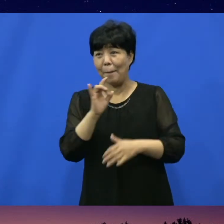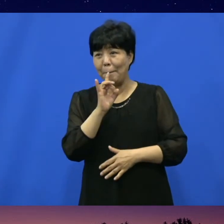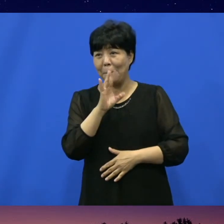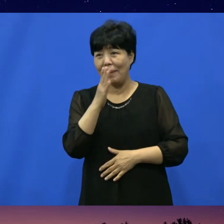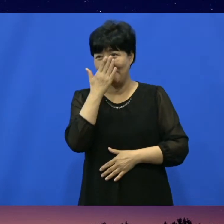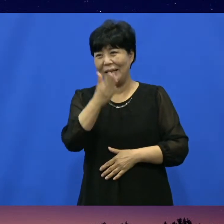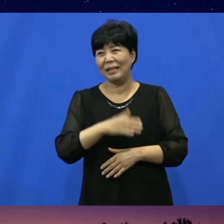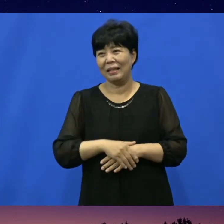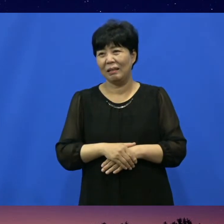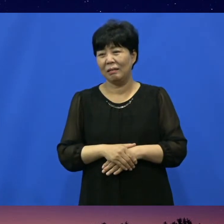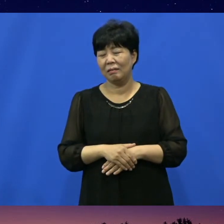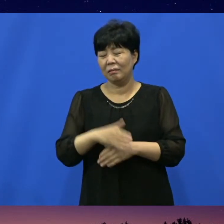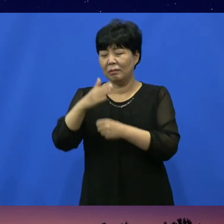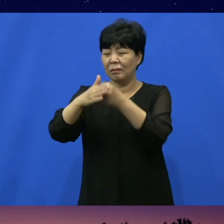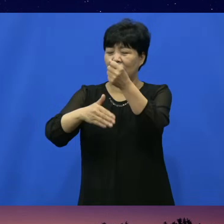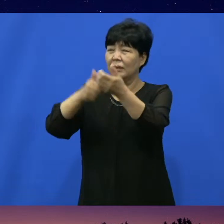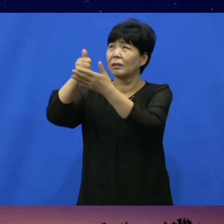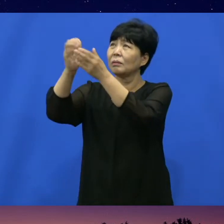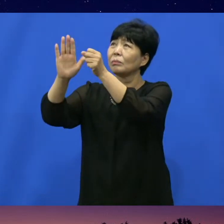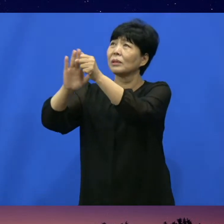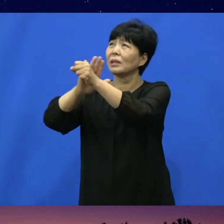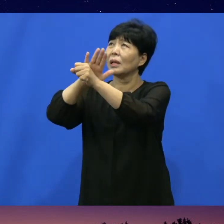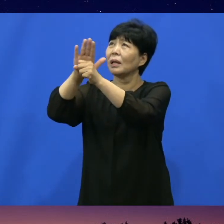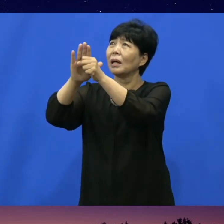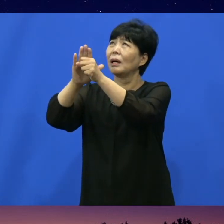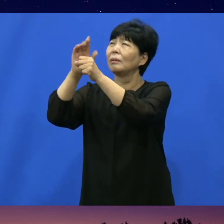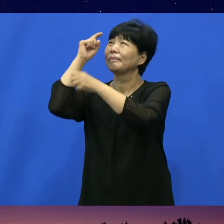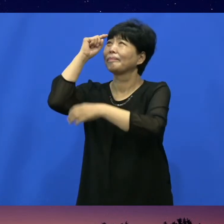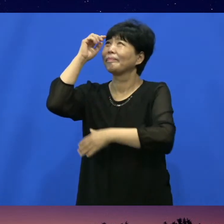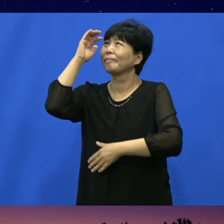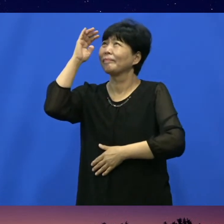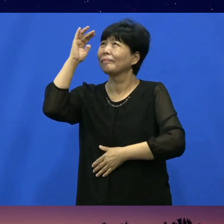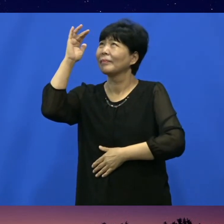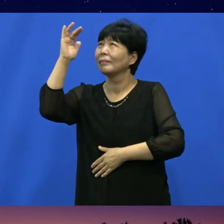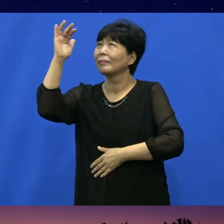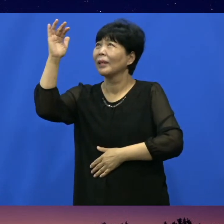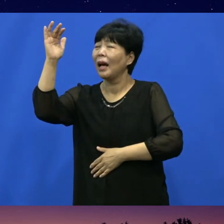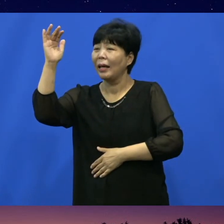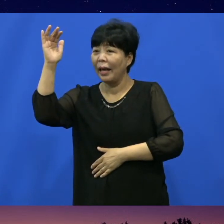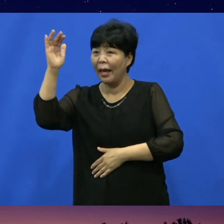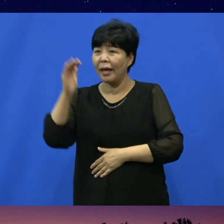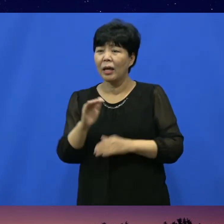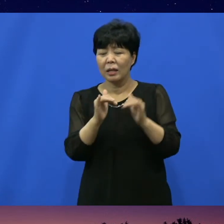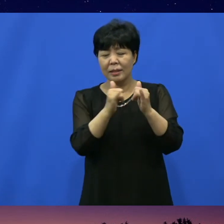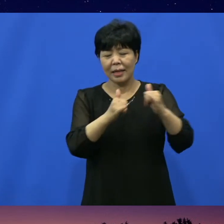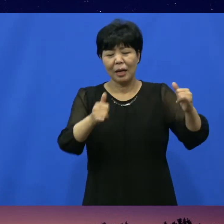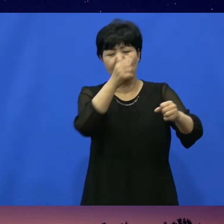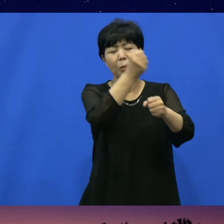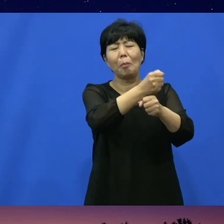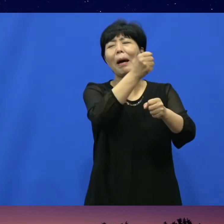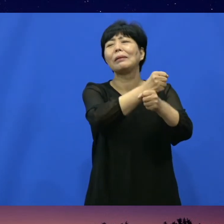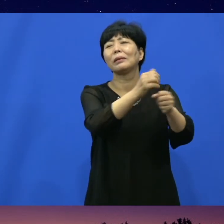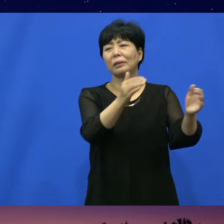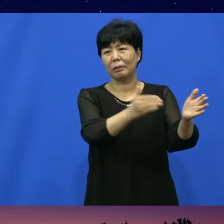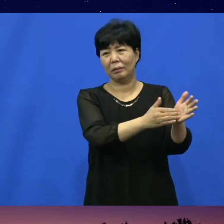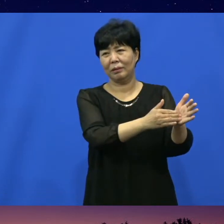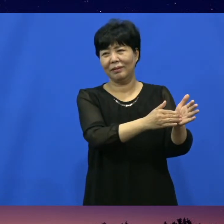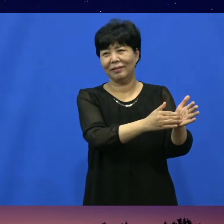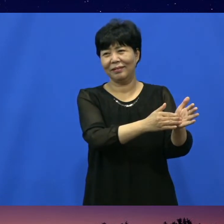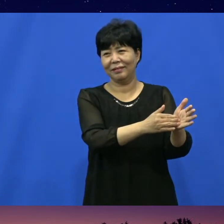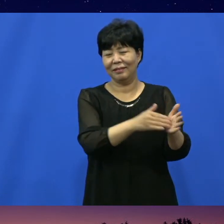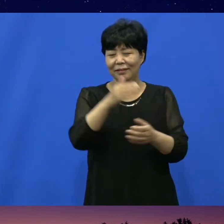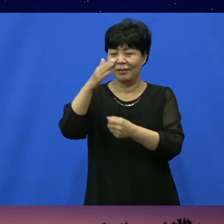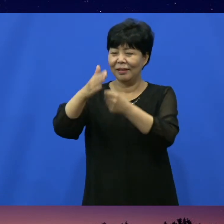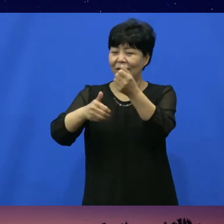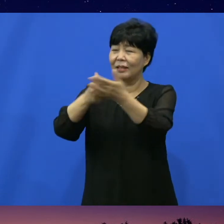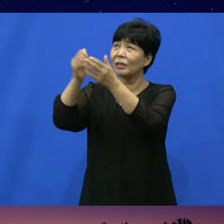하나님은 하나님의 사랑을 갈망하도록 인간을 만들어 놓으셨어요. 하나님이 인간을 그렇게 지으셨다는 거예요. 하나님의 사랑을